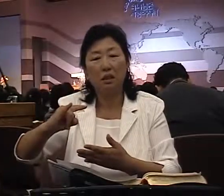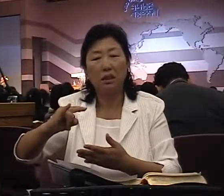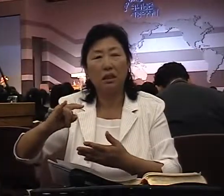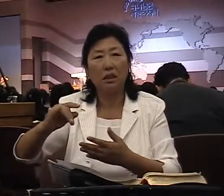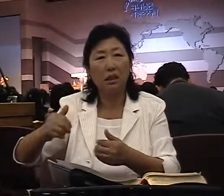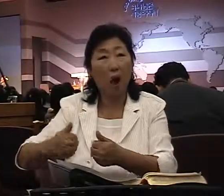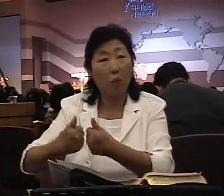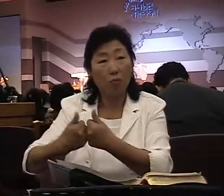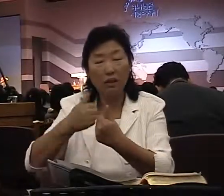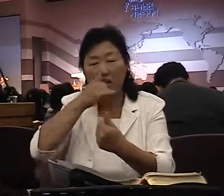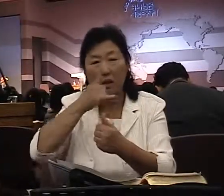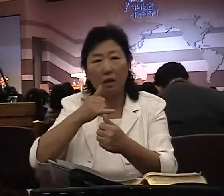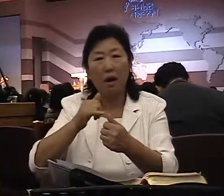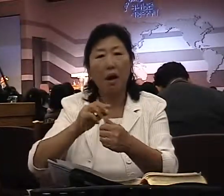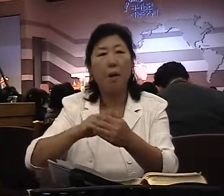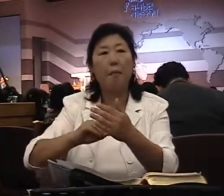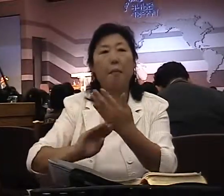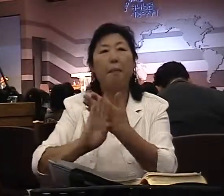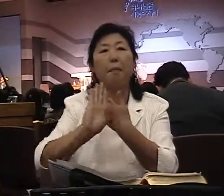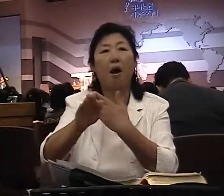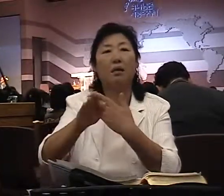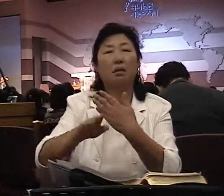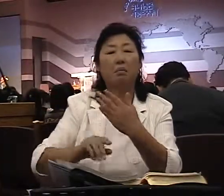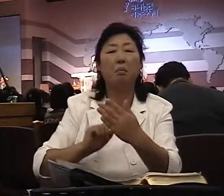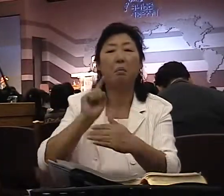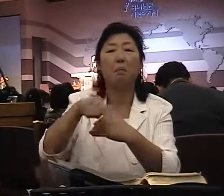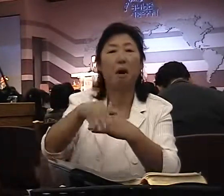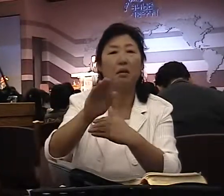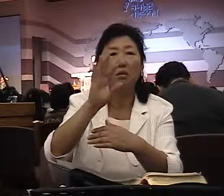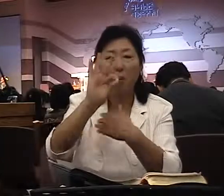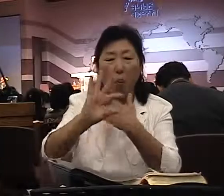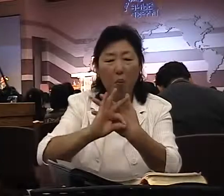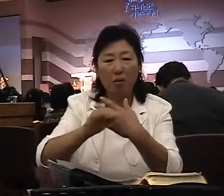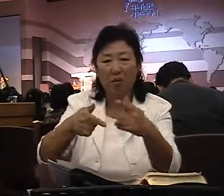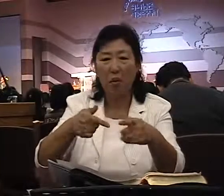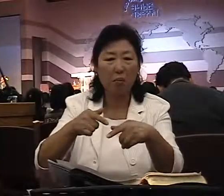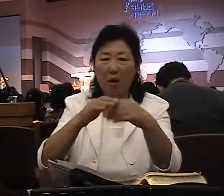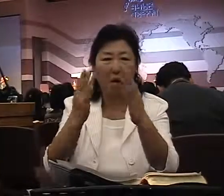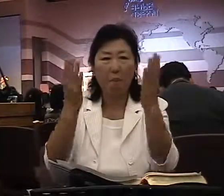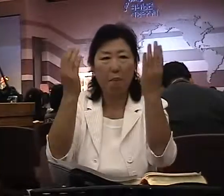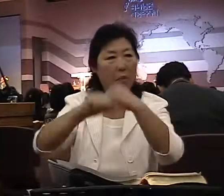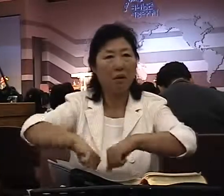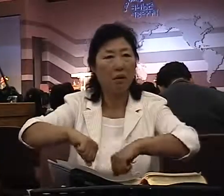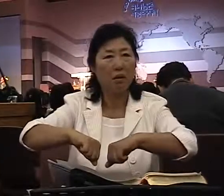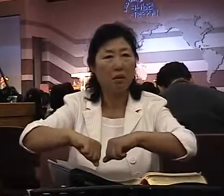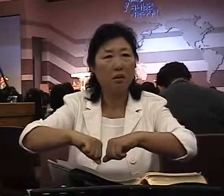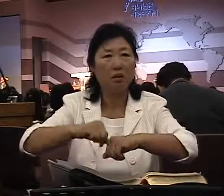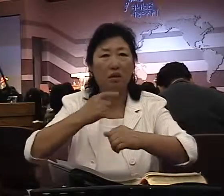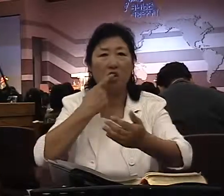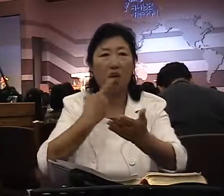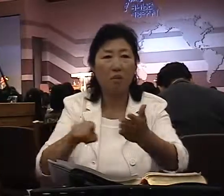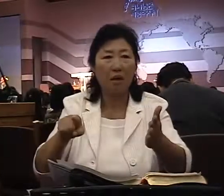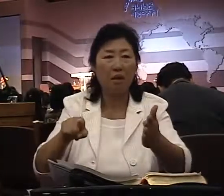망가지고 정말 손해보는 것은 주님의 이름,